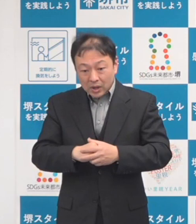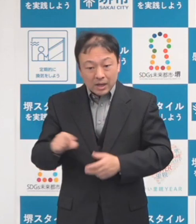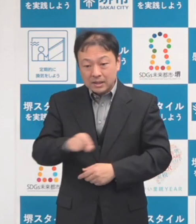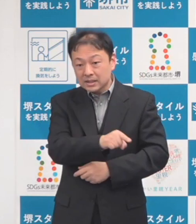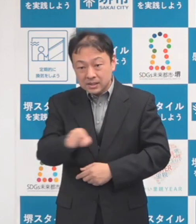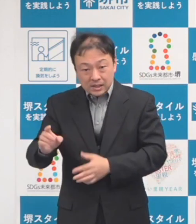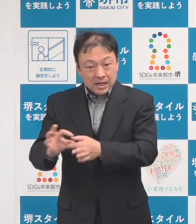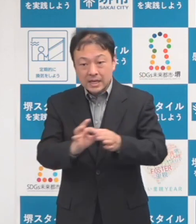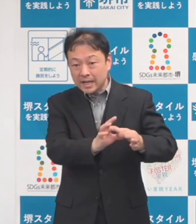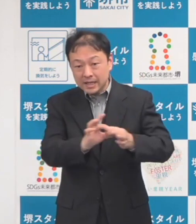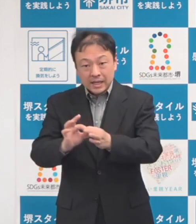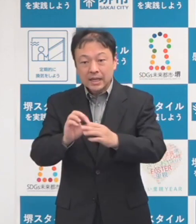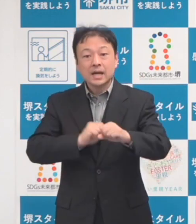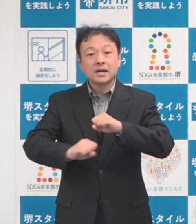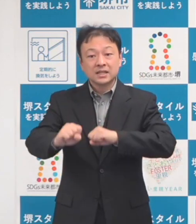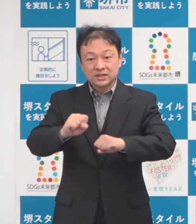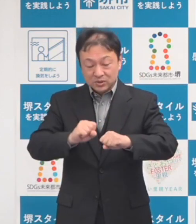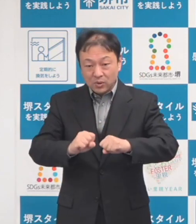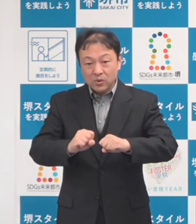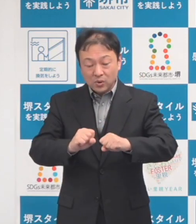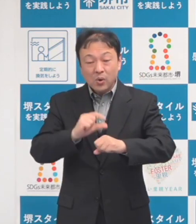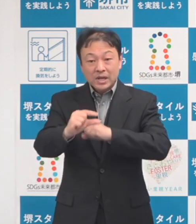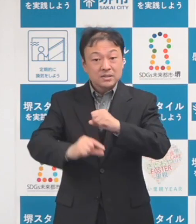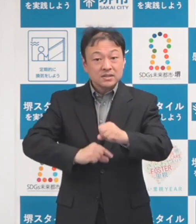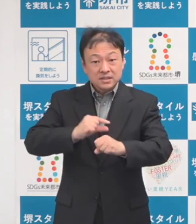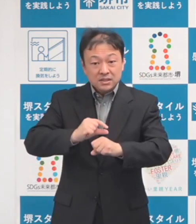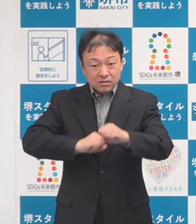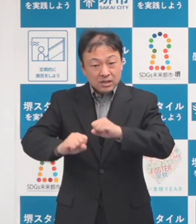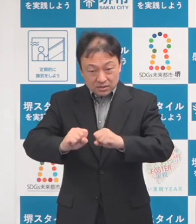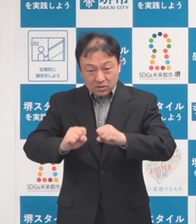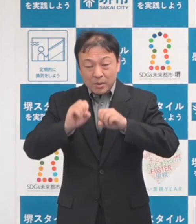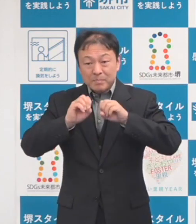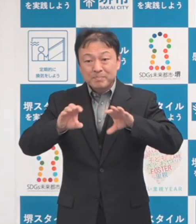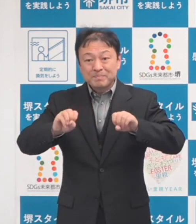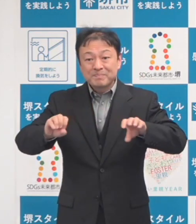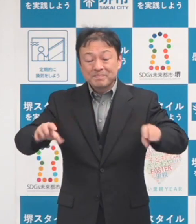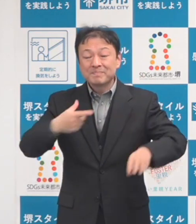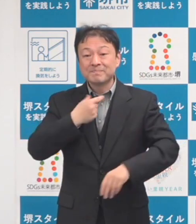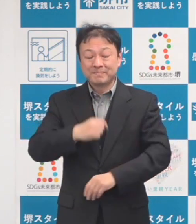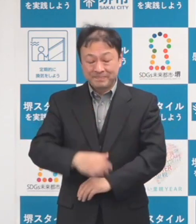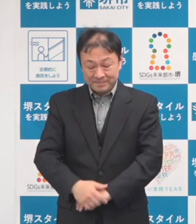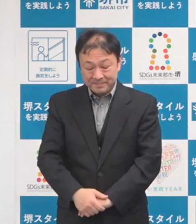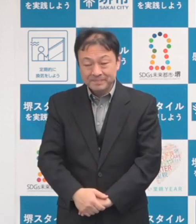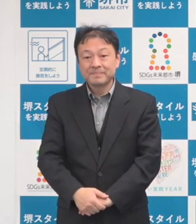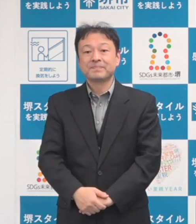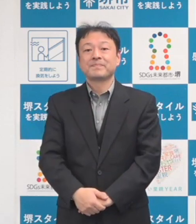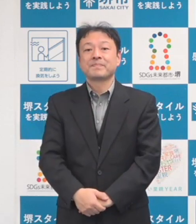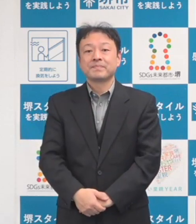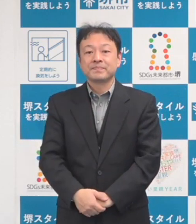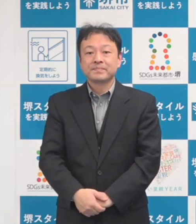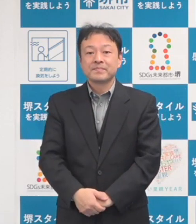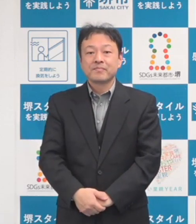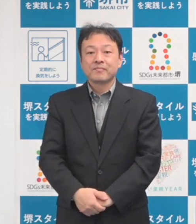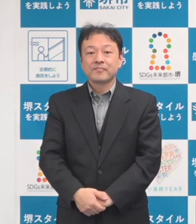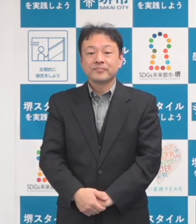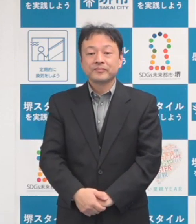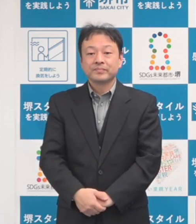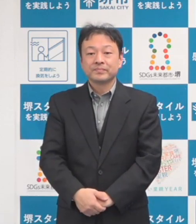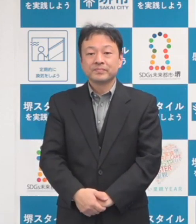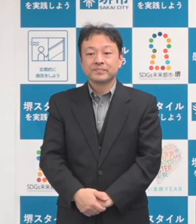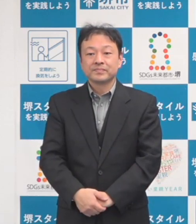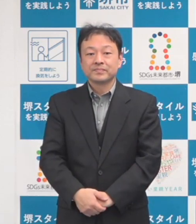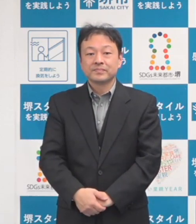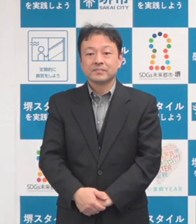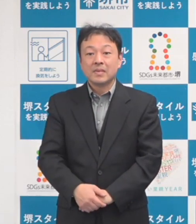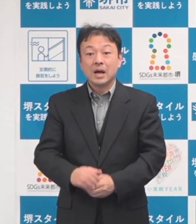組み、 SDGs の取り組みを積極的に発信をしたいと考えております。はい、ぜひ